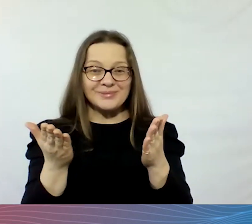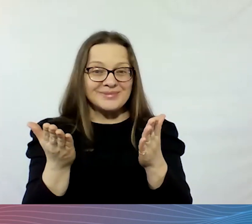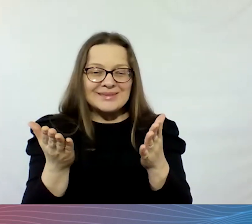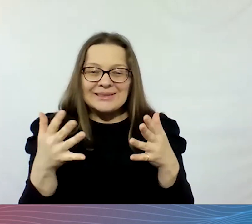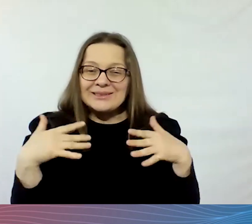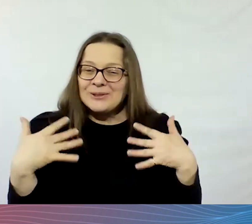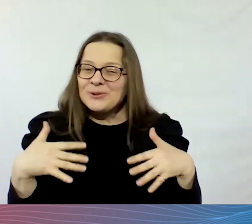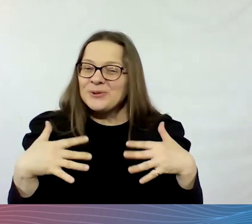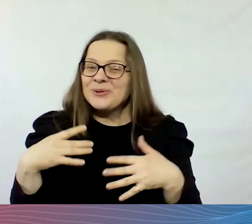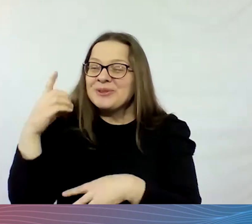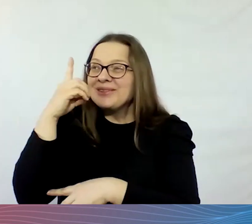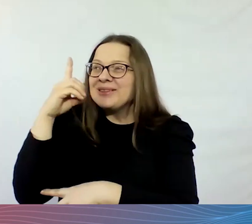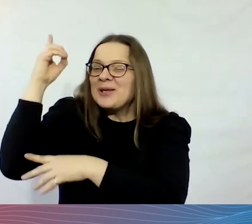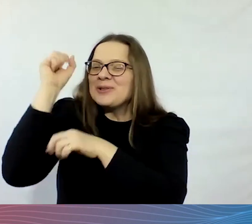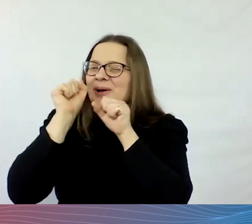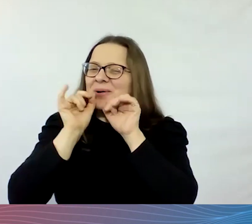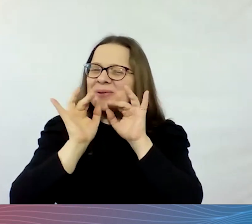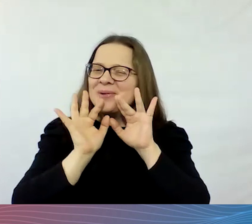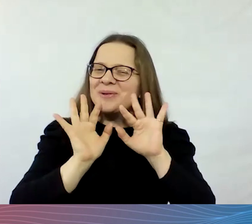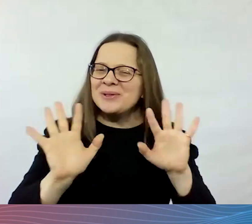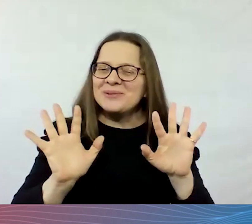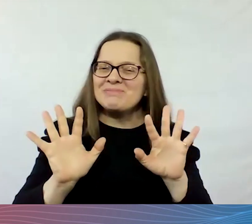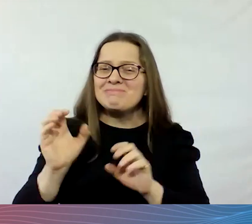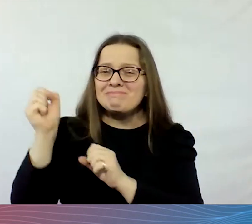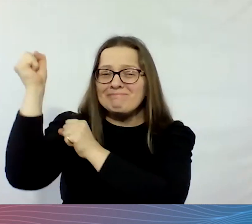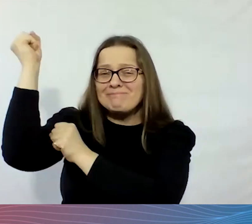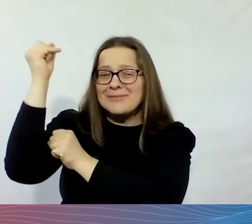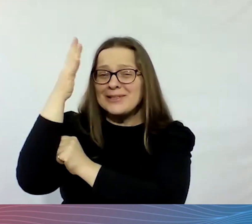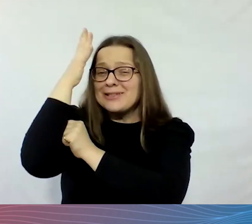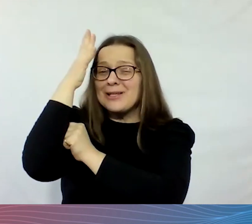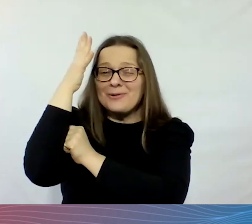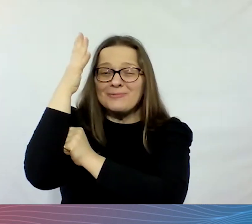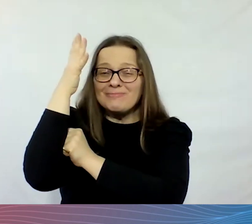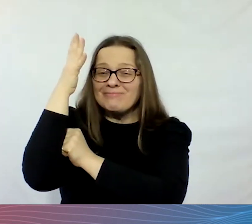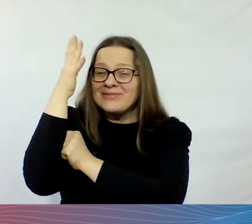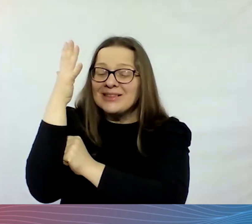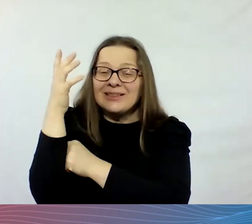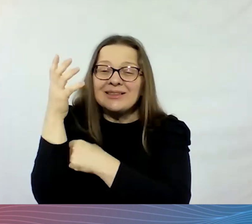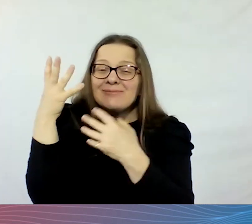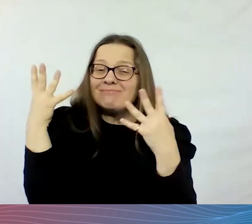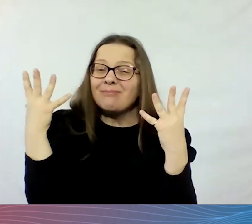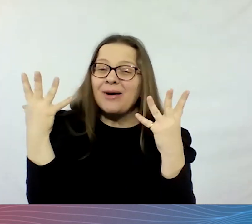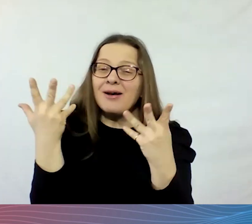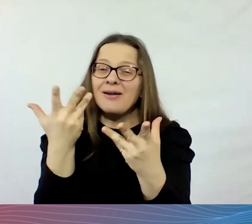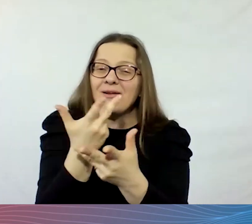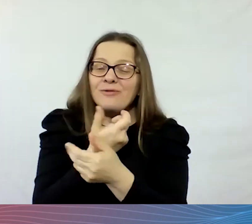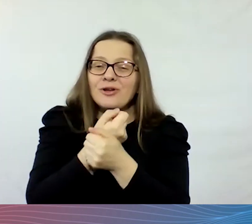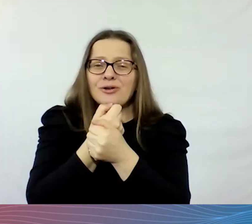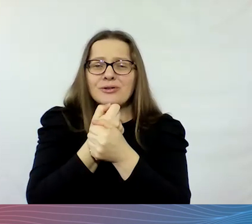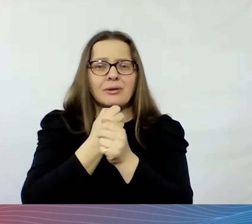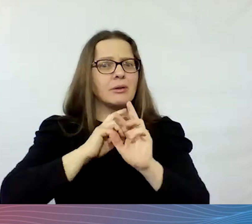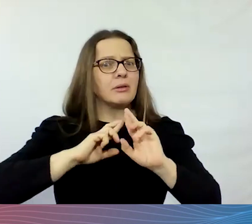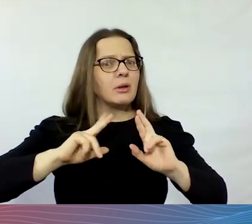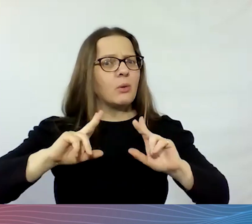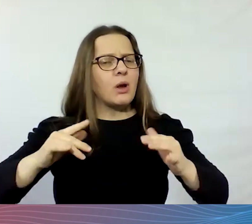irmãos. Muitas revelações inéditas o Senhor está nos dando, mas não é para o nosso orgulho, irmãos, porque Ele quer